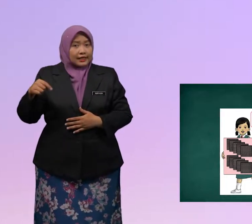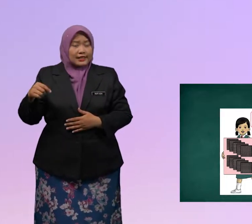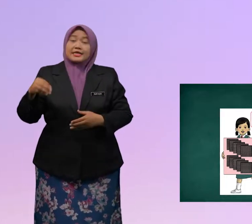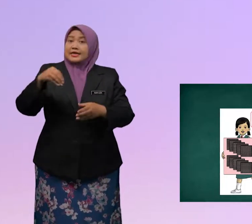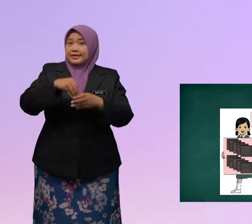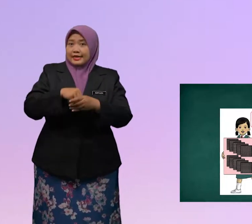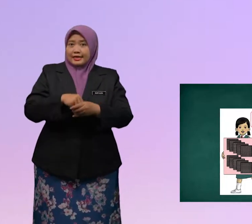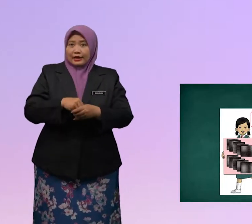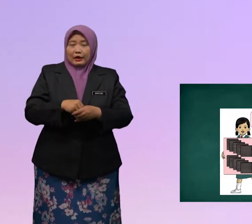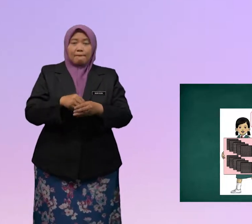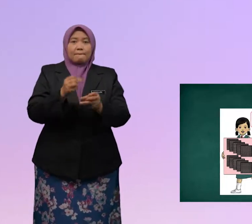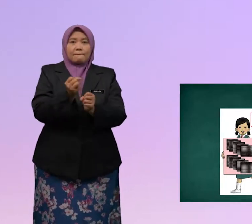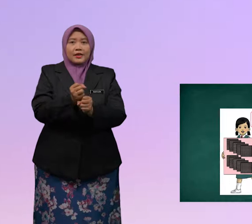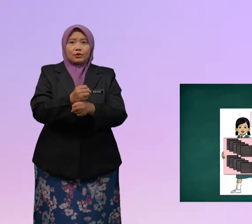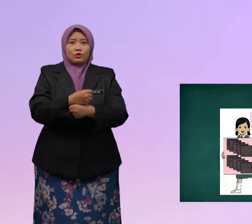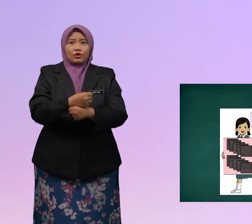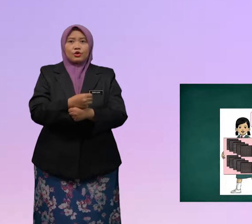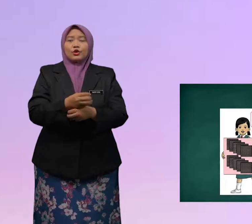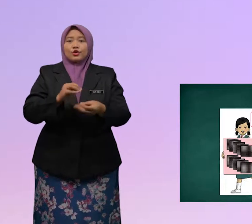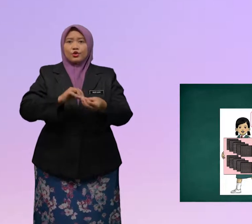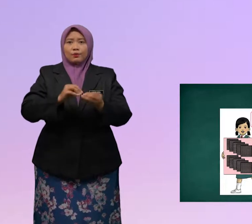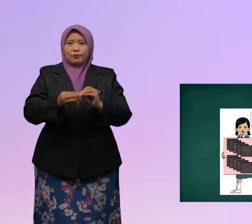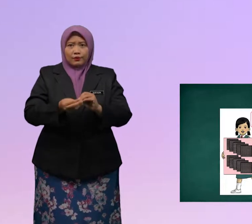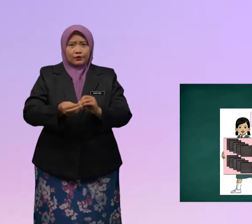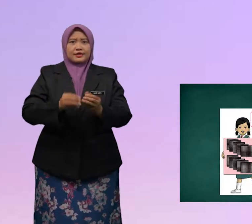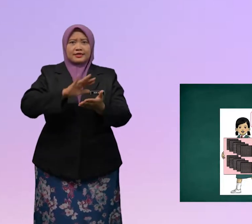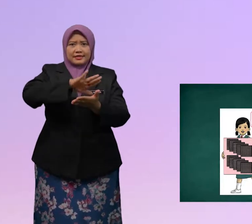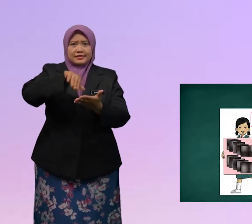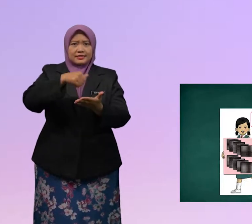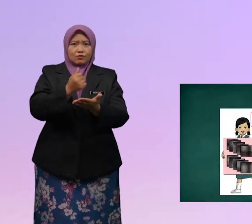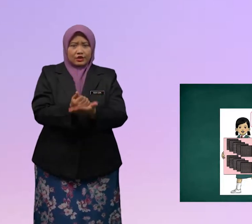menulis dalam bentuk nombor kesemuanya,